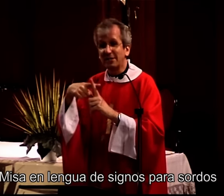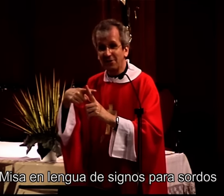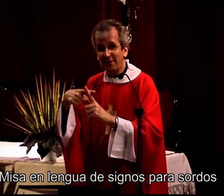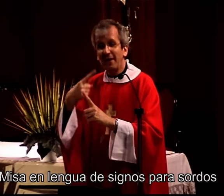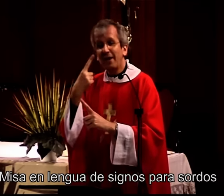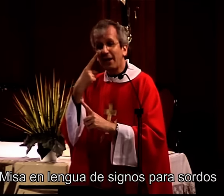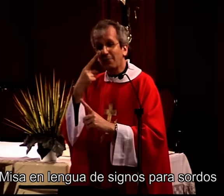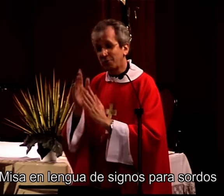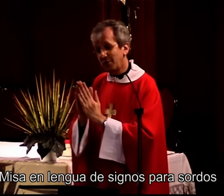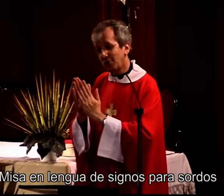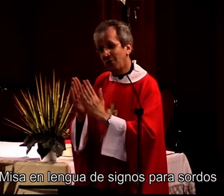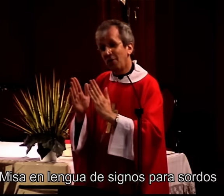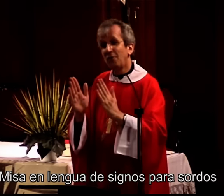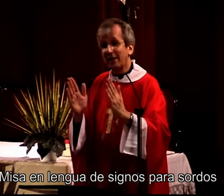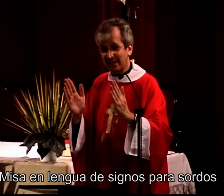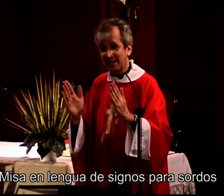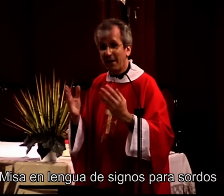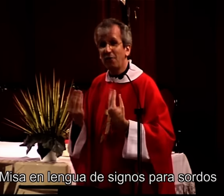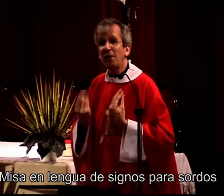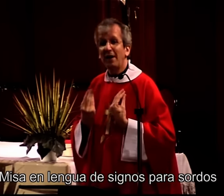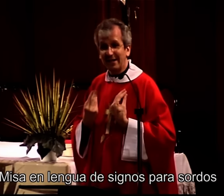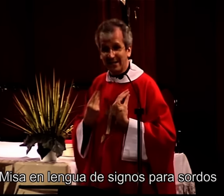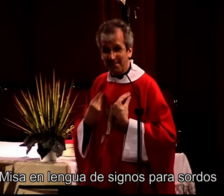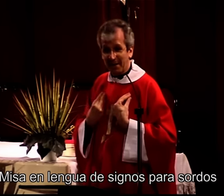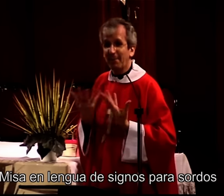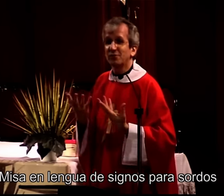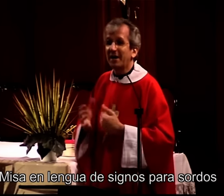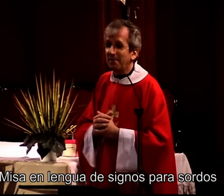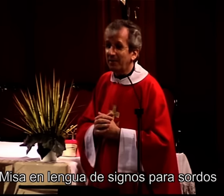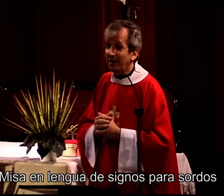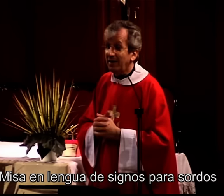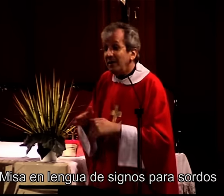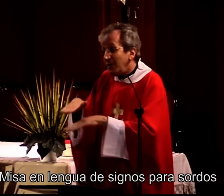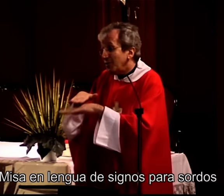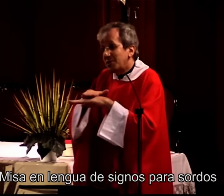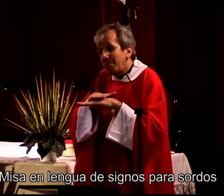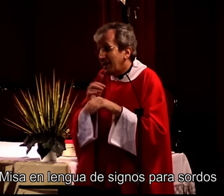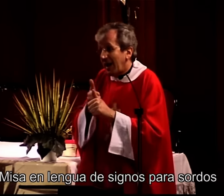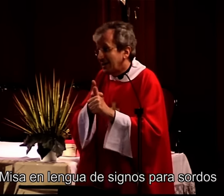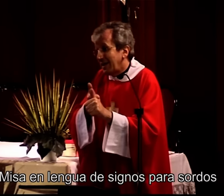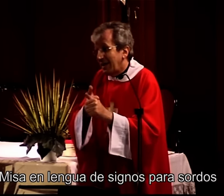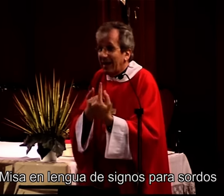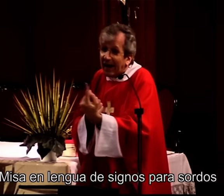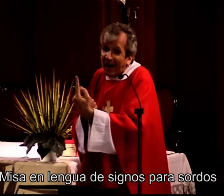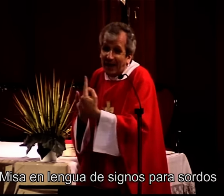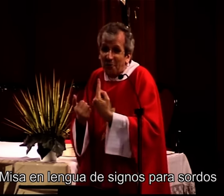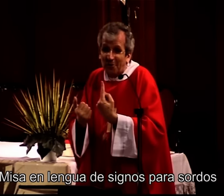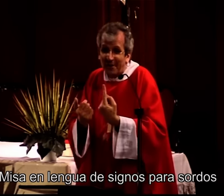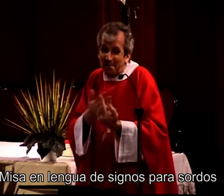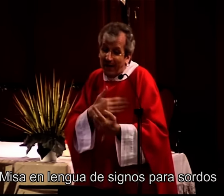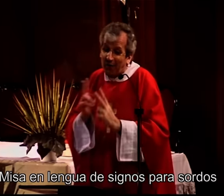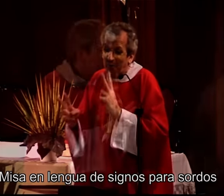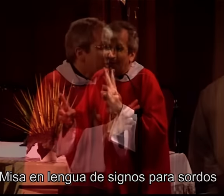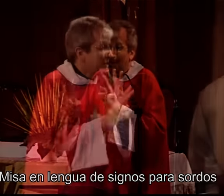de pasión en que hemos visto lo que esta semana vamos a revivir. Nos invita a seguirle. Cada